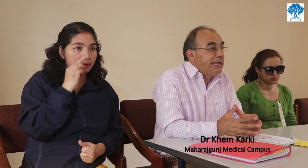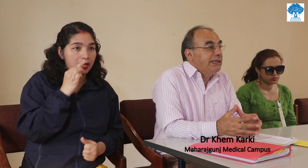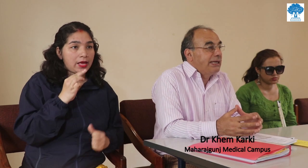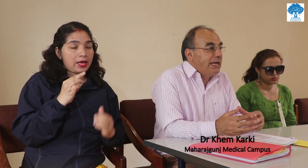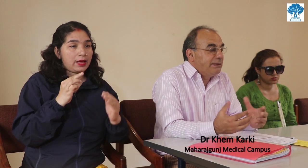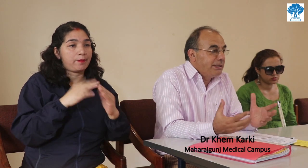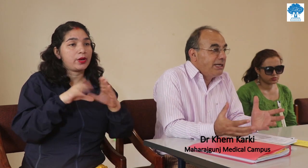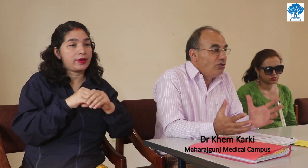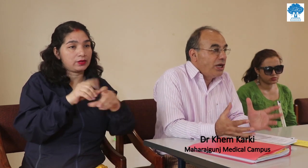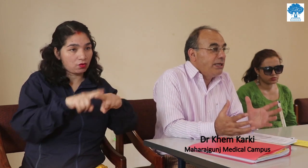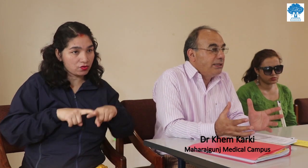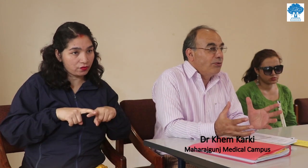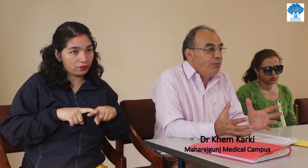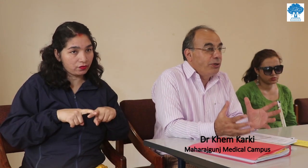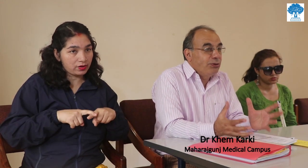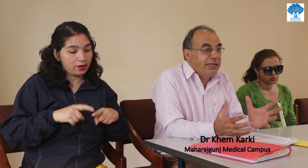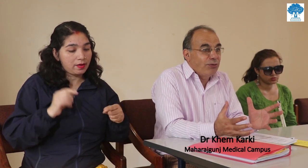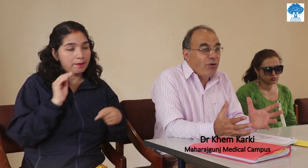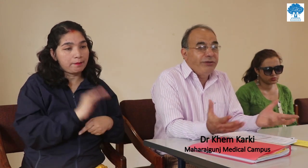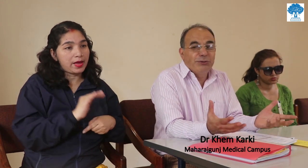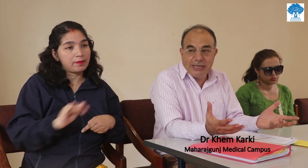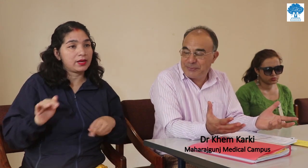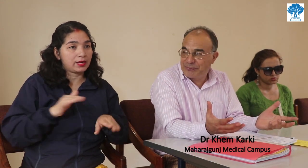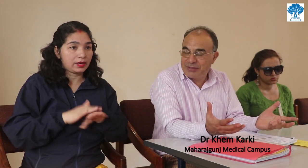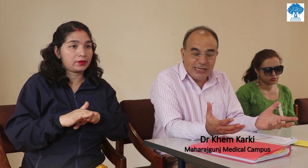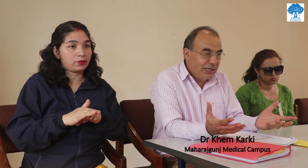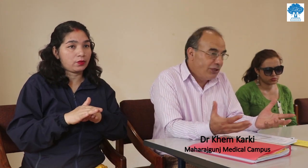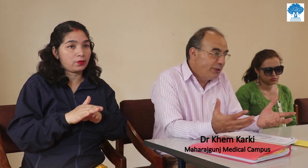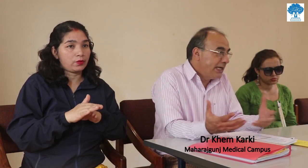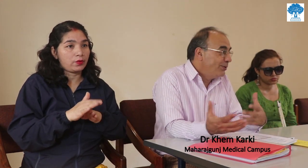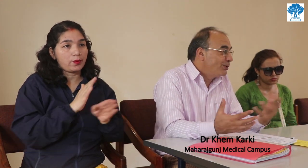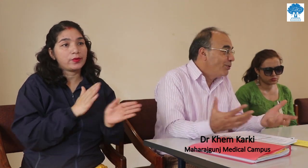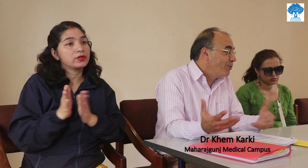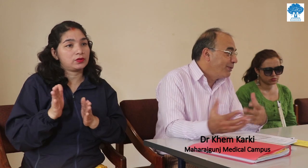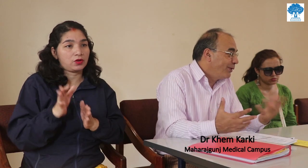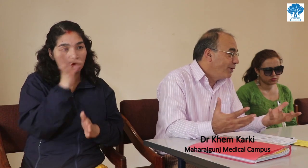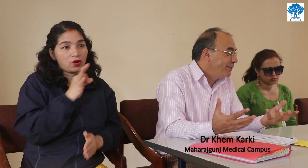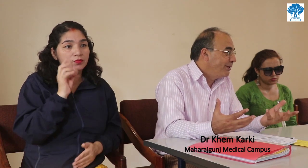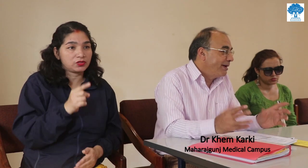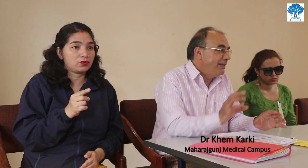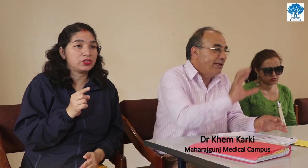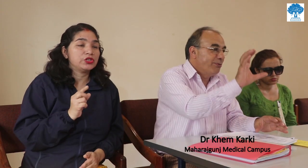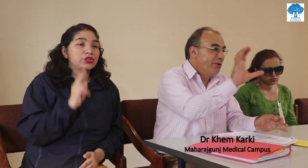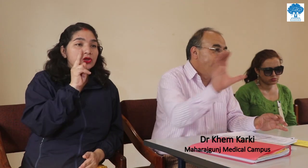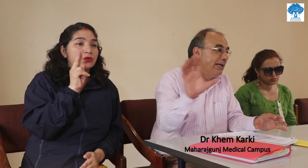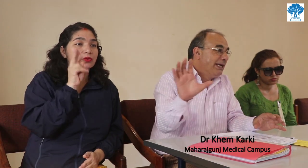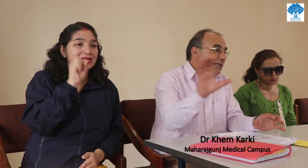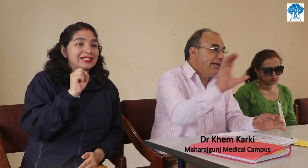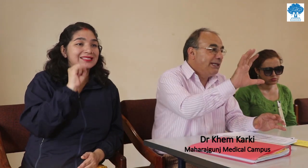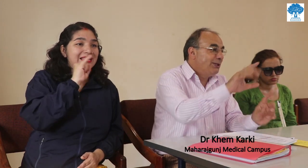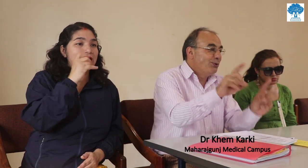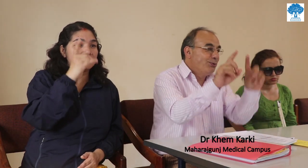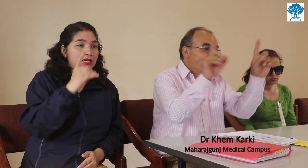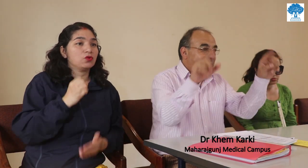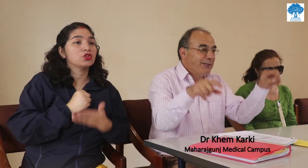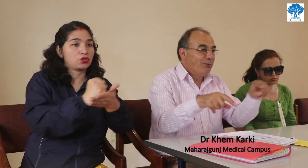फ्यामिली प्लानिङ एन्ड मेटरनल चाइल्ड हेल्थको परियोजनाको अफिस हो भने युएसआइडीको सपोर्टमा भनेको. अहिले पनि तपाईँहरूले देख्नुभयो भने